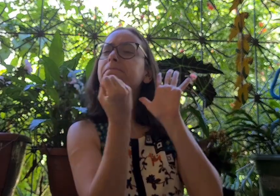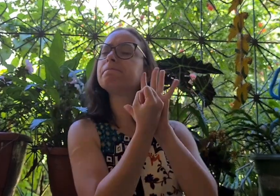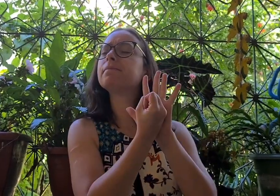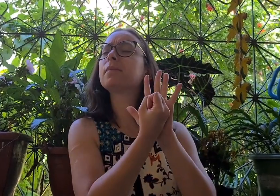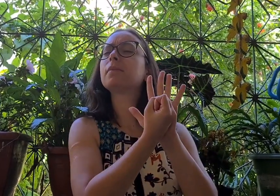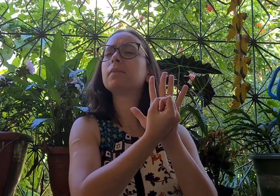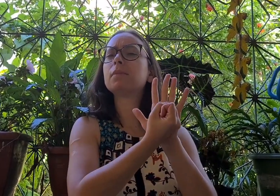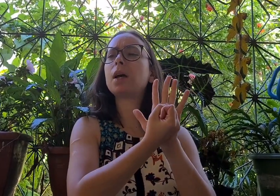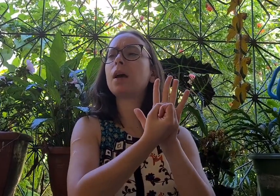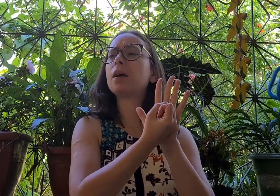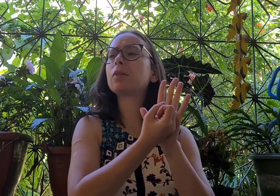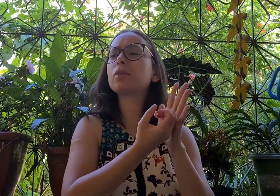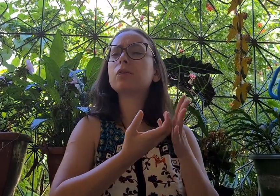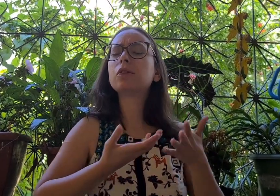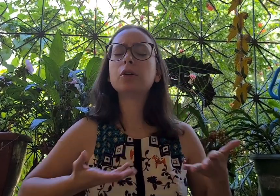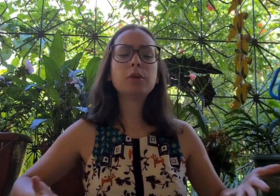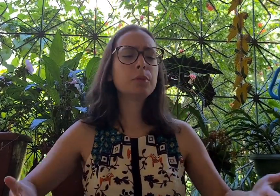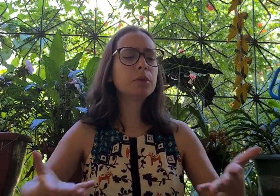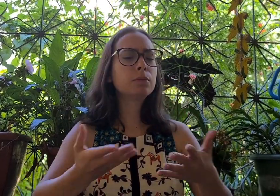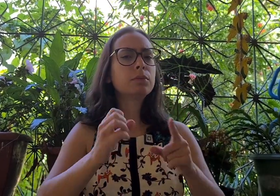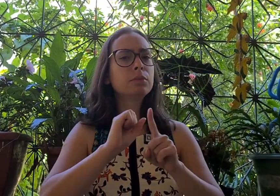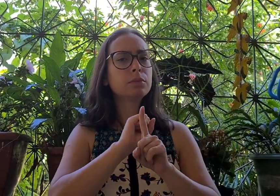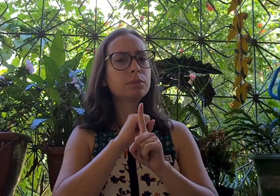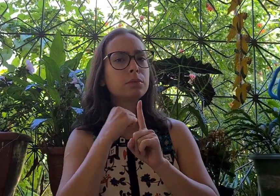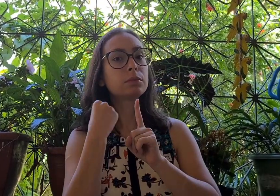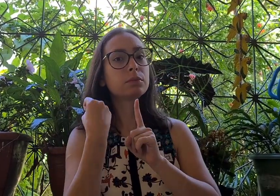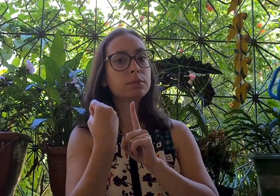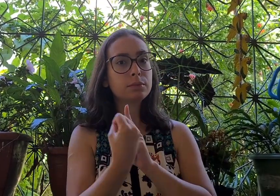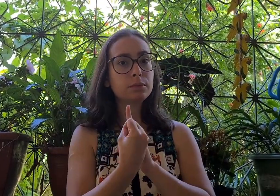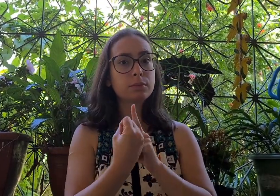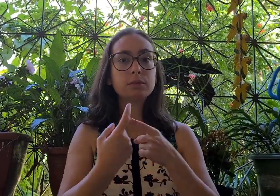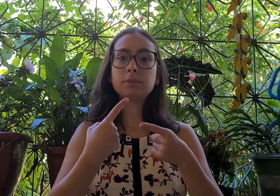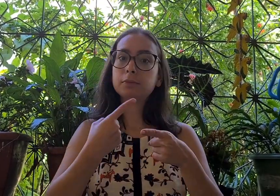a lei é um Marco para nossa sociedade